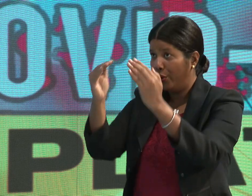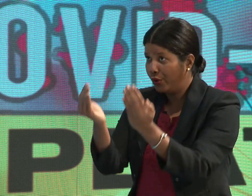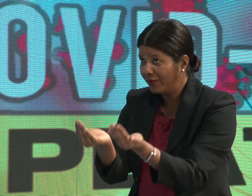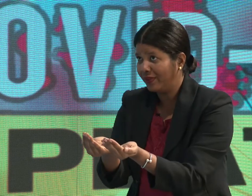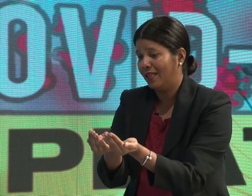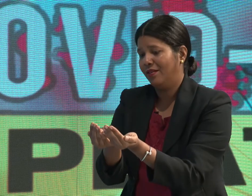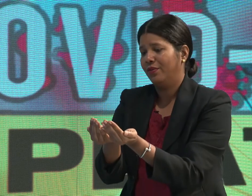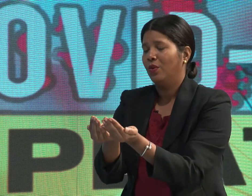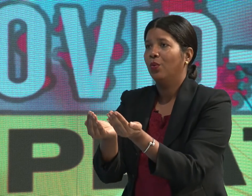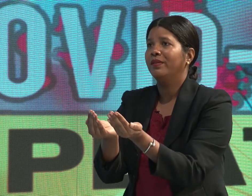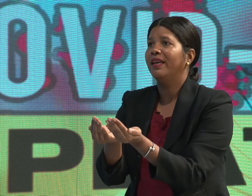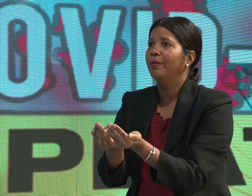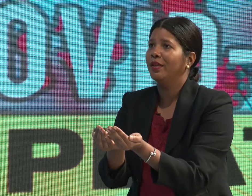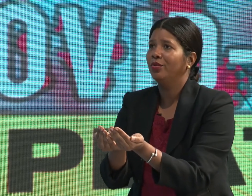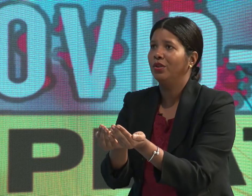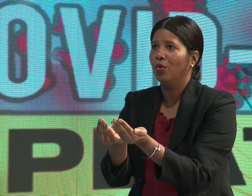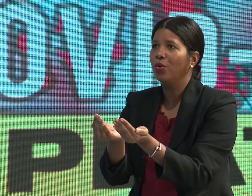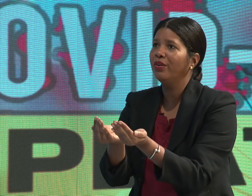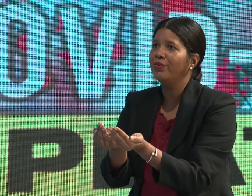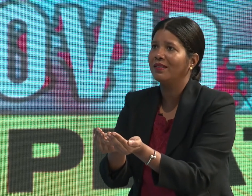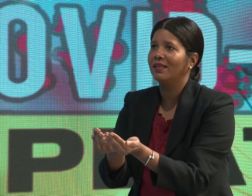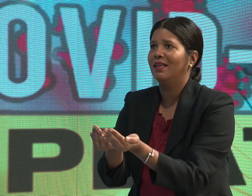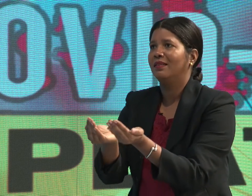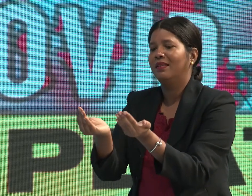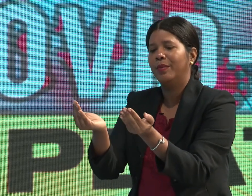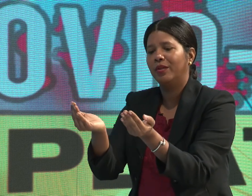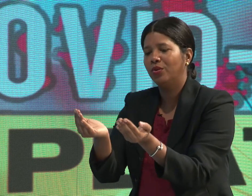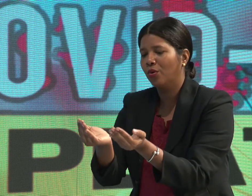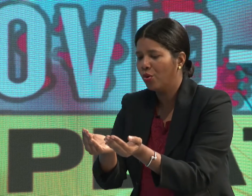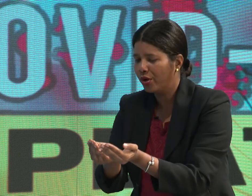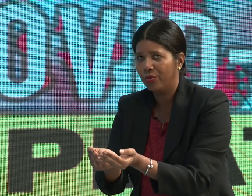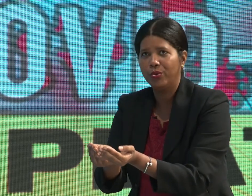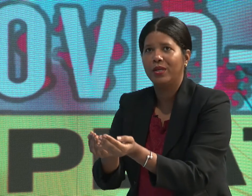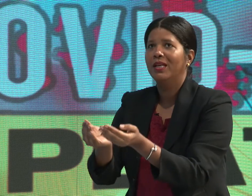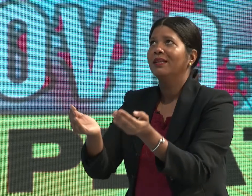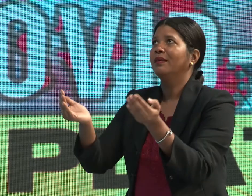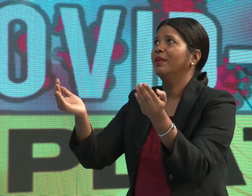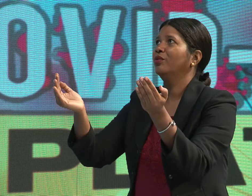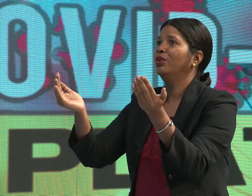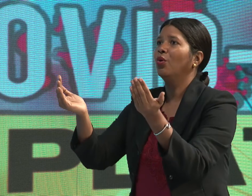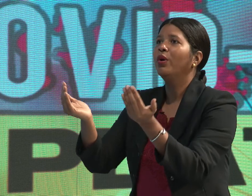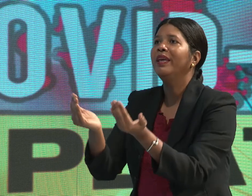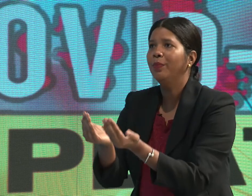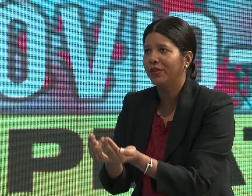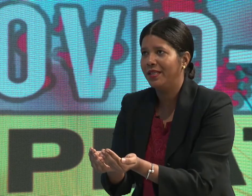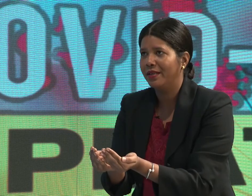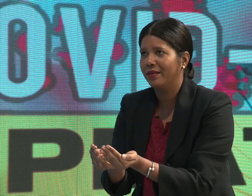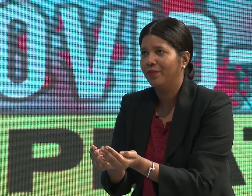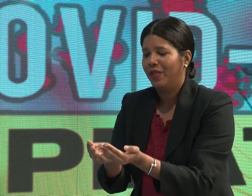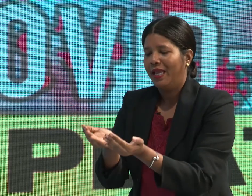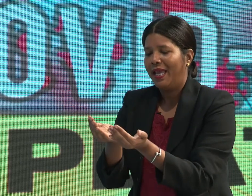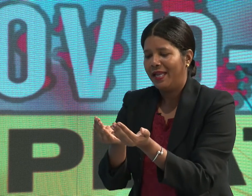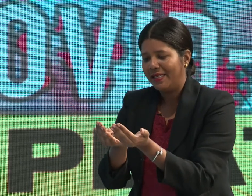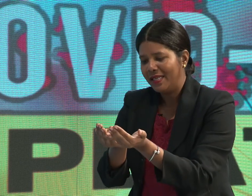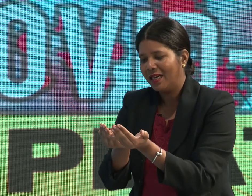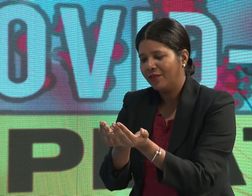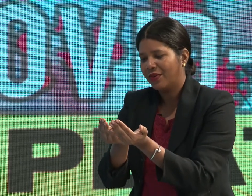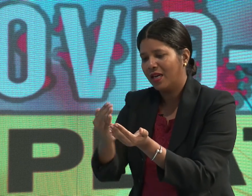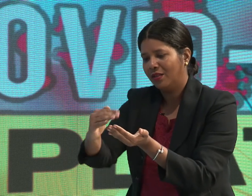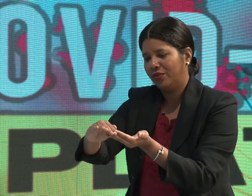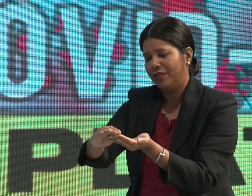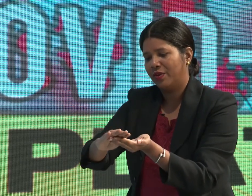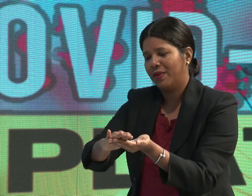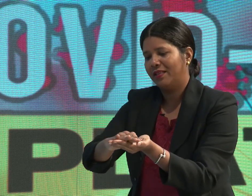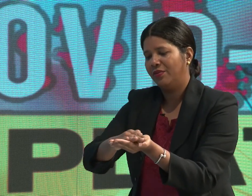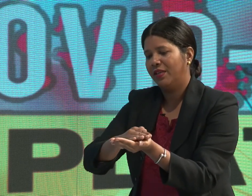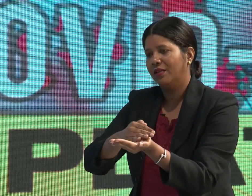van hunzelf, want zij hebben natuurlijk ook hun vaste lasten, ze hebben natuurlijk ook hun huur, ze hebben natuurlijk ook hypotheken. Ja. En die